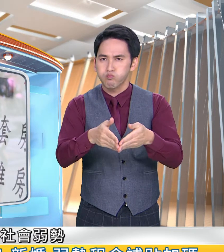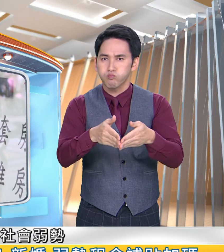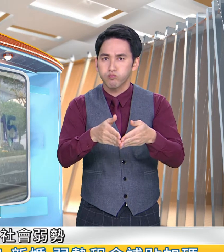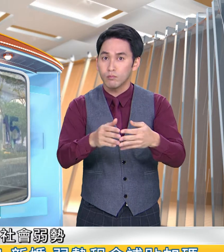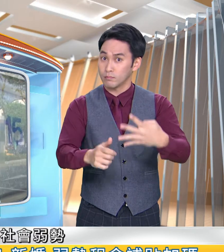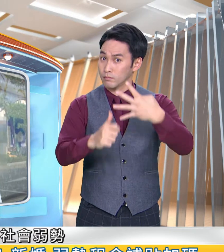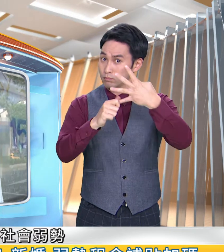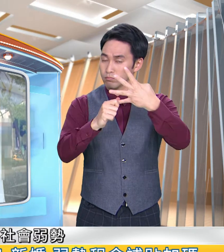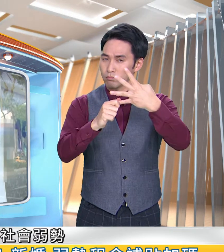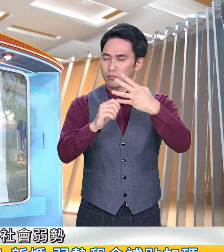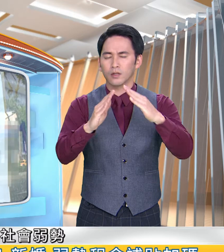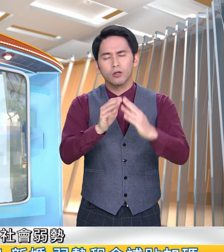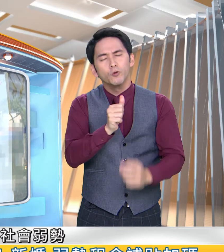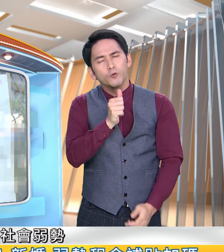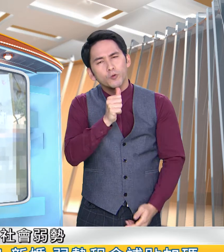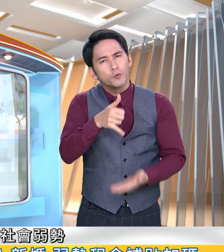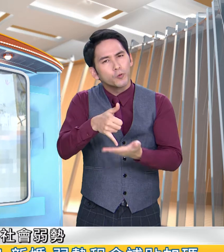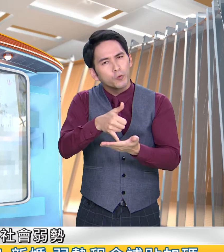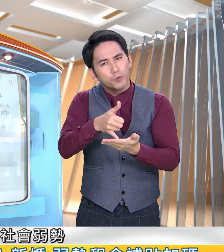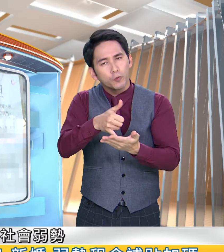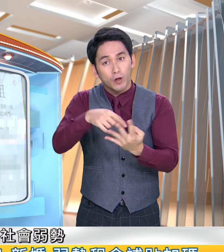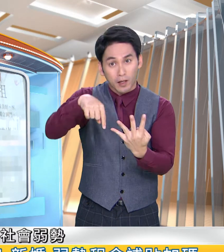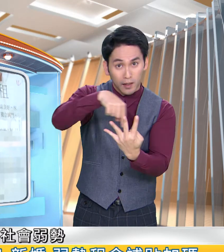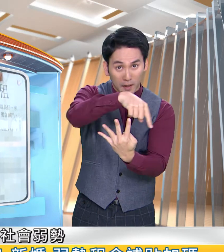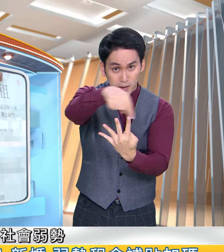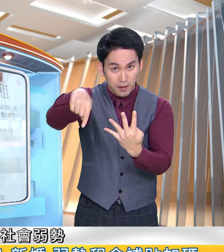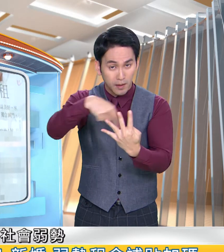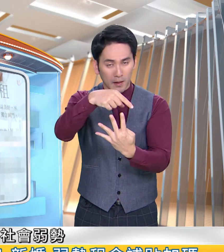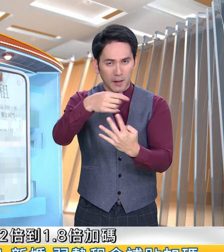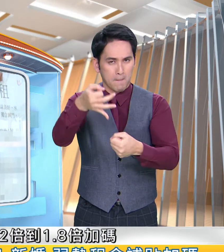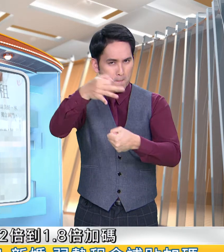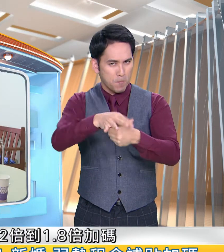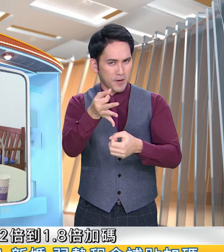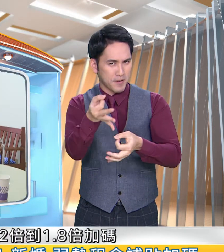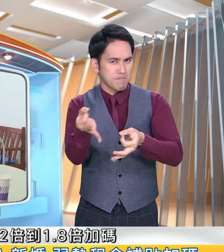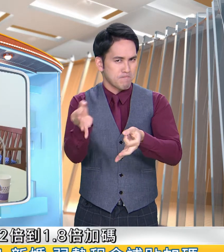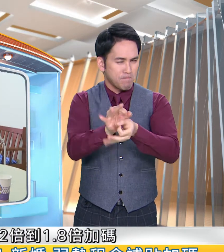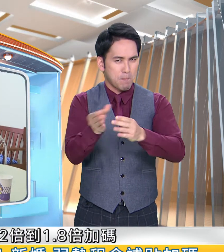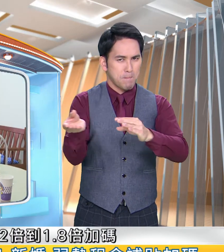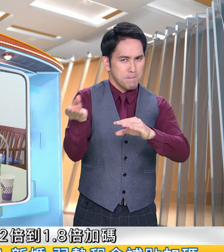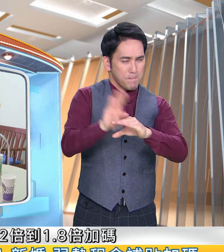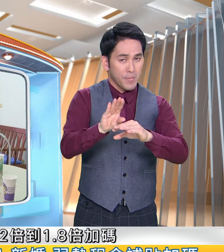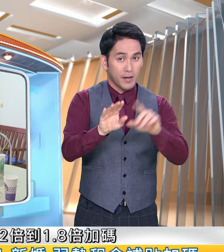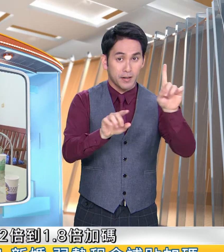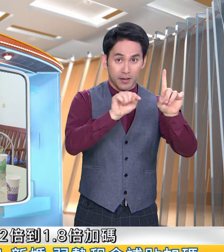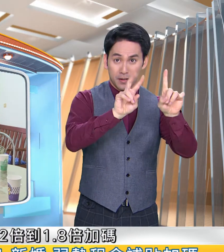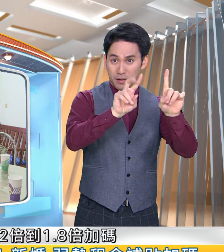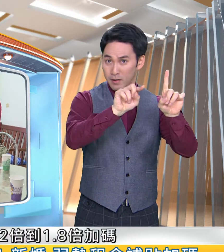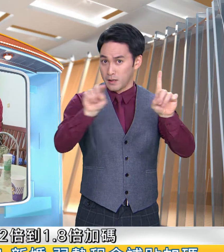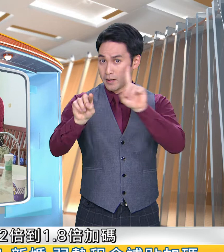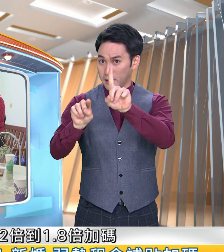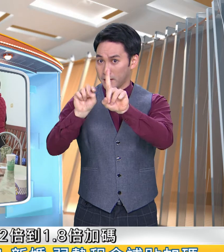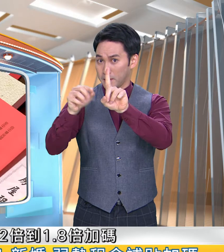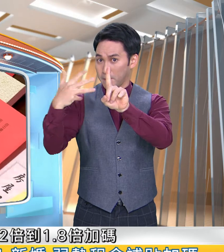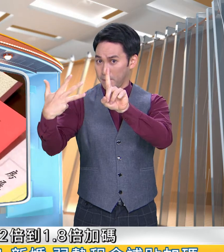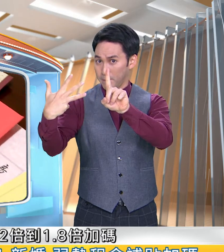和经济社会弱势，租金补贴给予1.2倍到1.8倍加码。